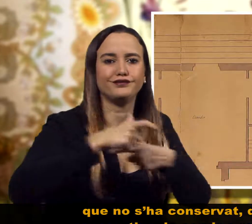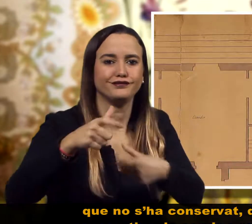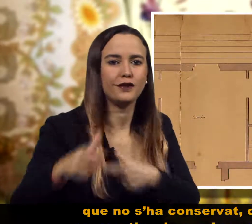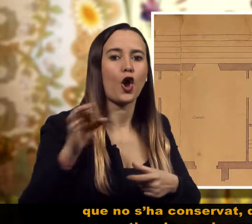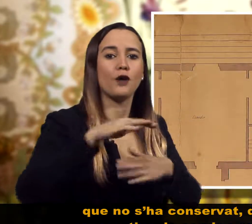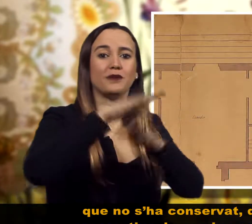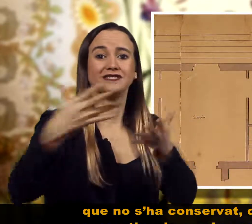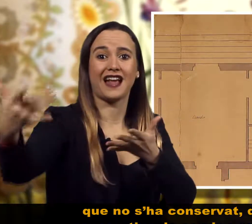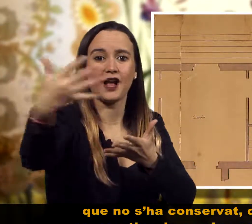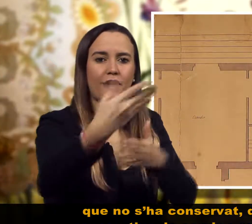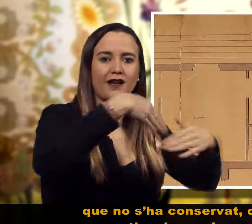la taula.